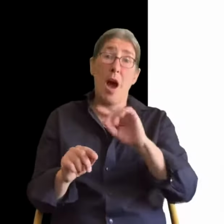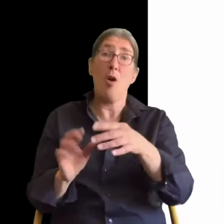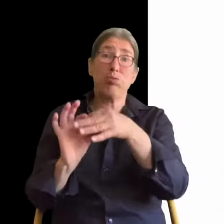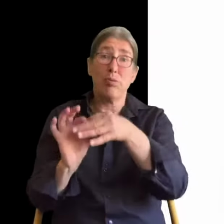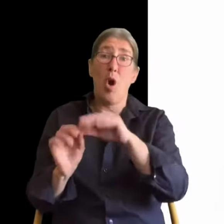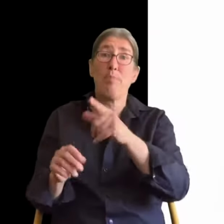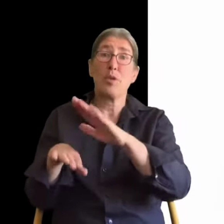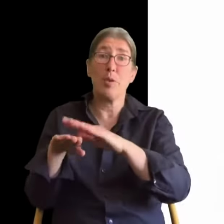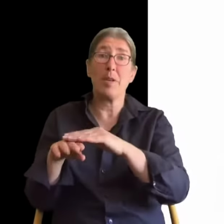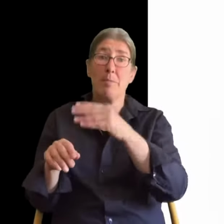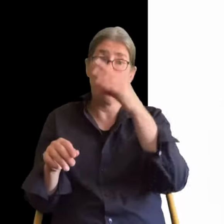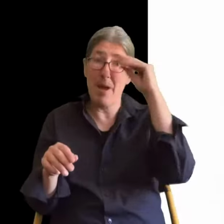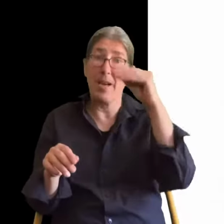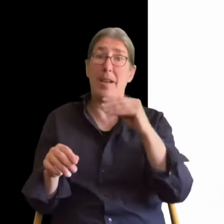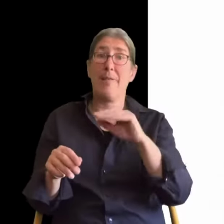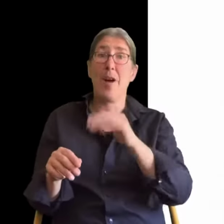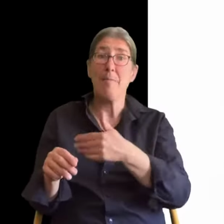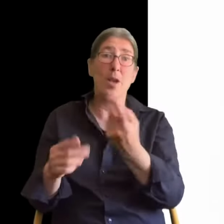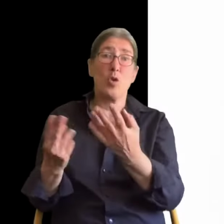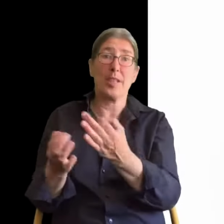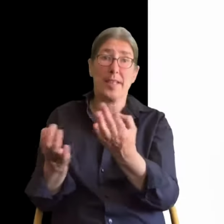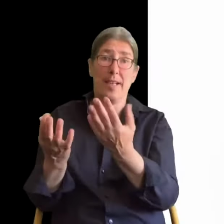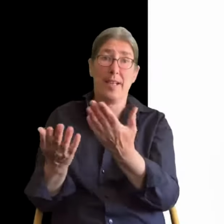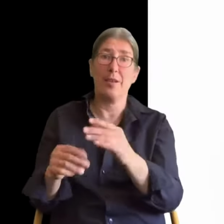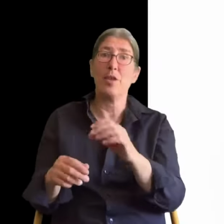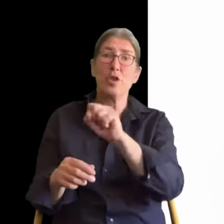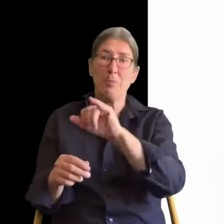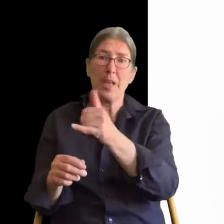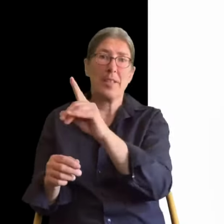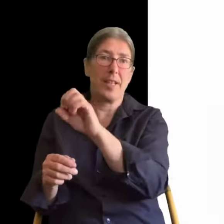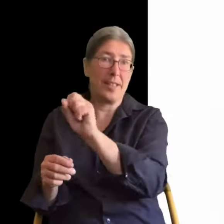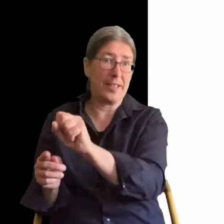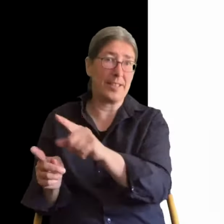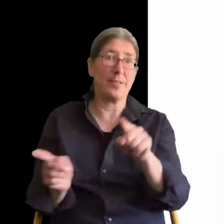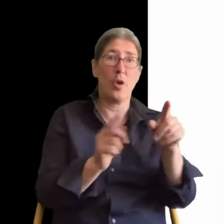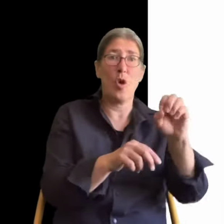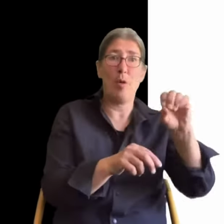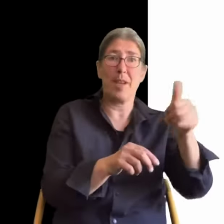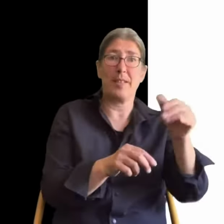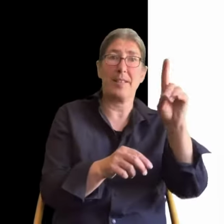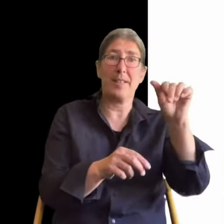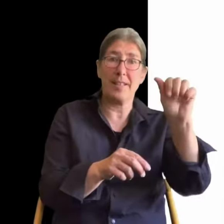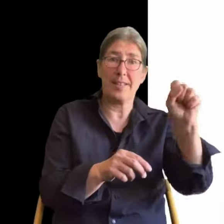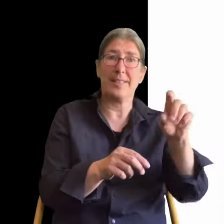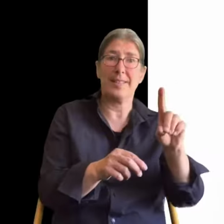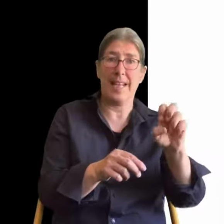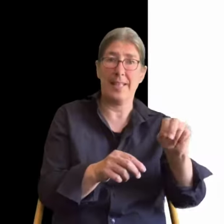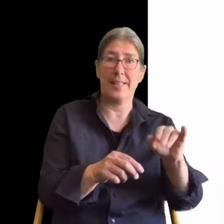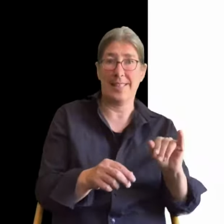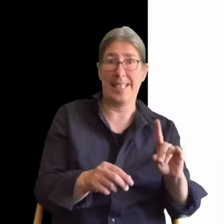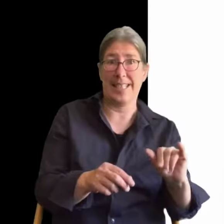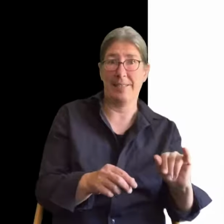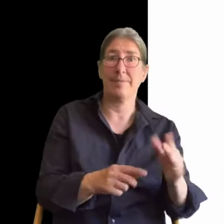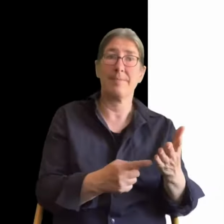oder sächlich sind. Ihr habt hier im Subjekt der, die, das, im Objekt das, den und die. Und das,